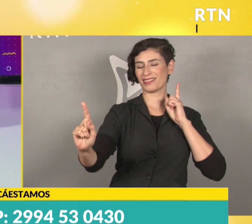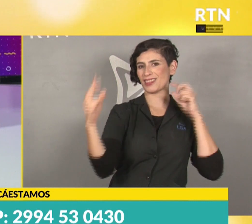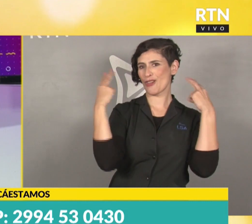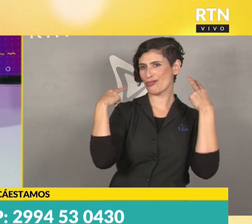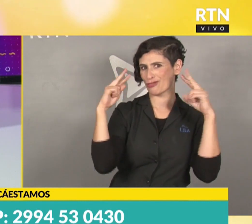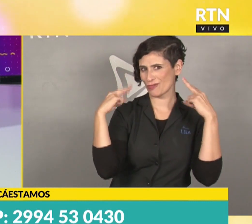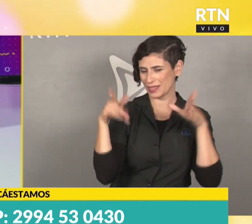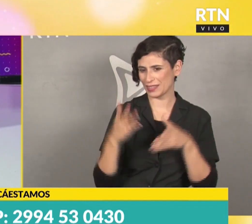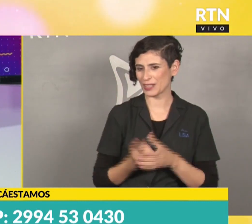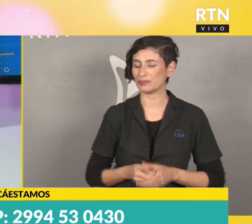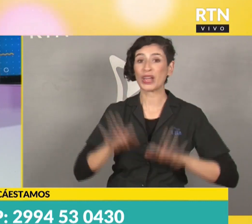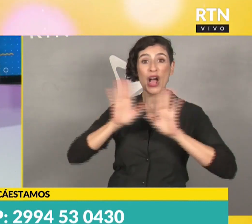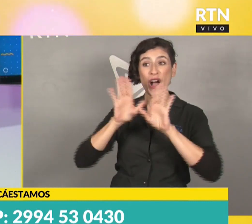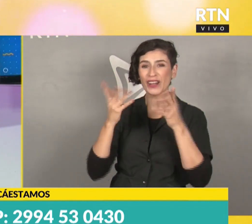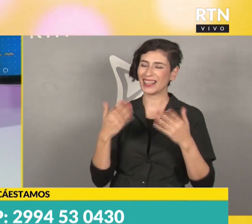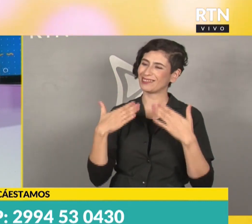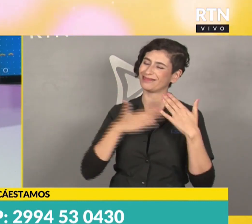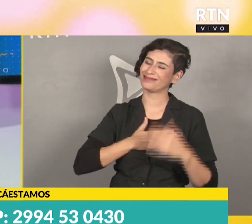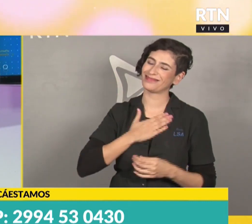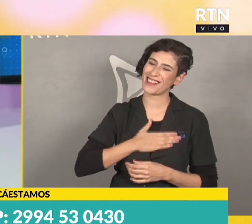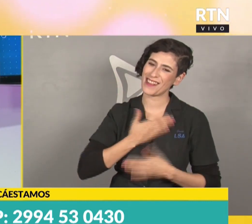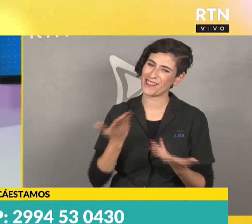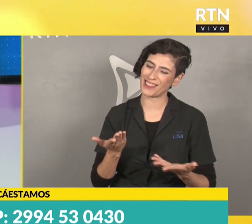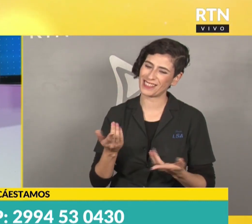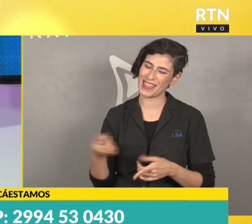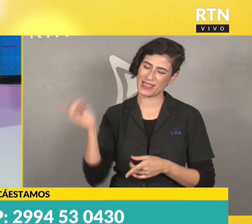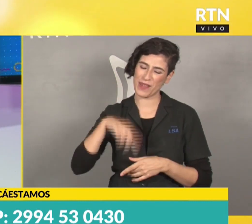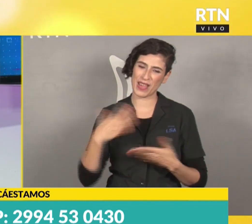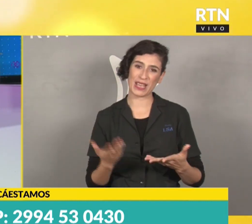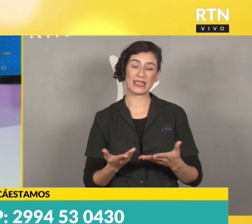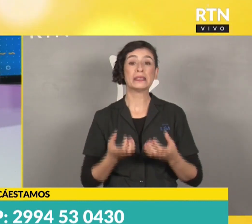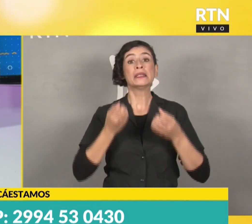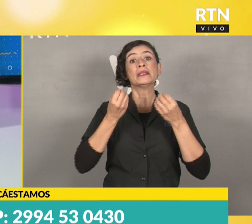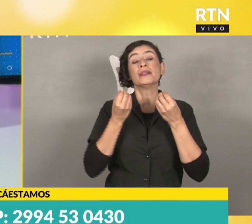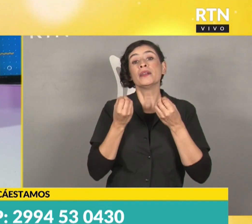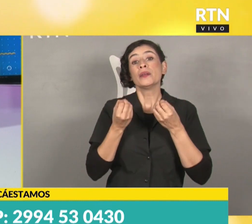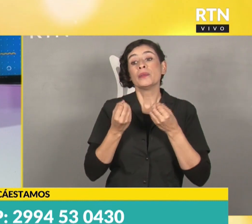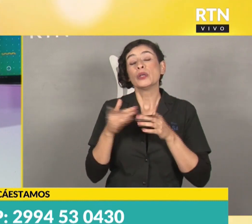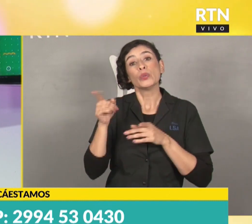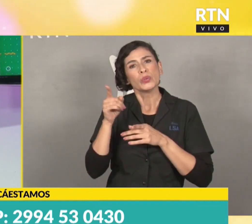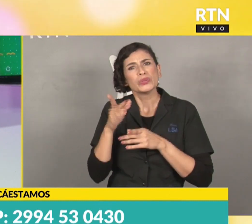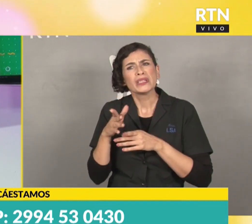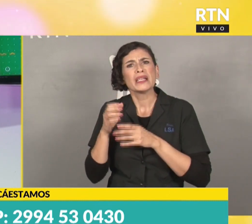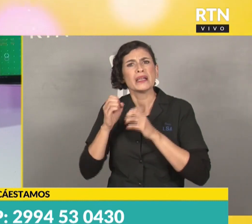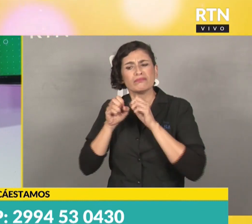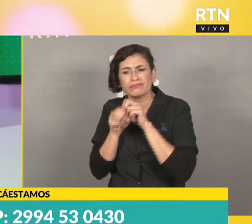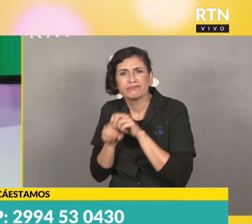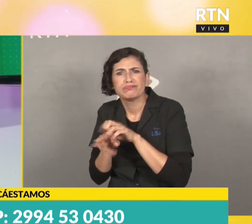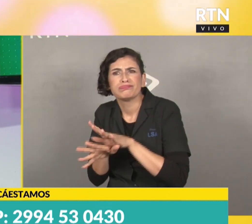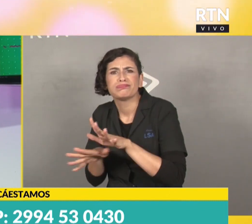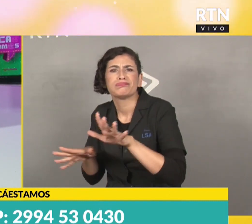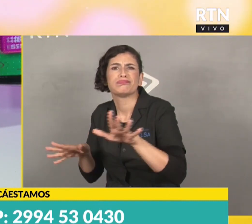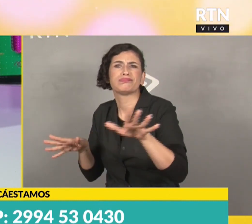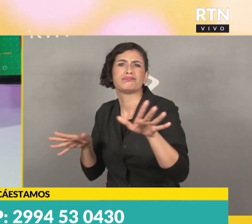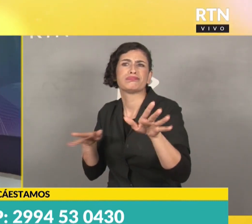Hola Natalia, muy bien, muy contenta. Bueno. Muy contenta de estar en el programa. Lanzaron una línea de créditos para